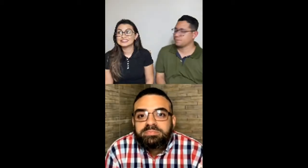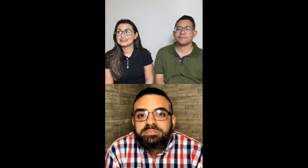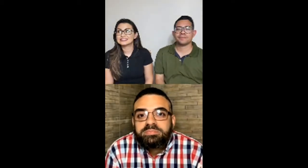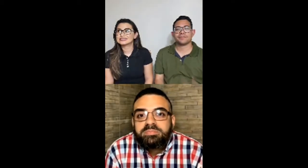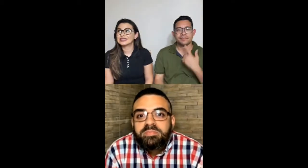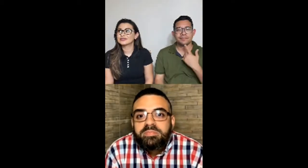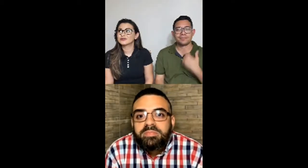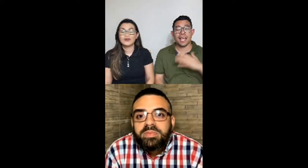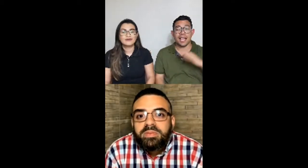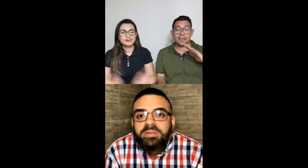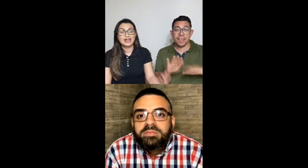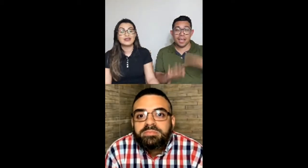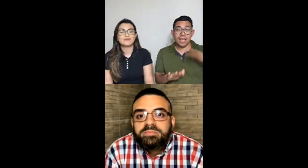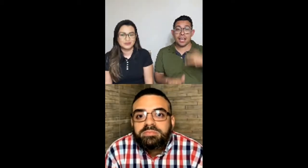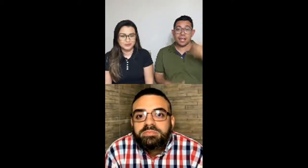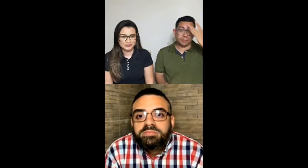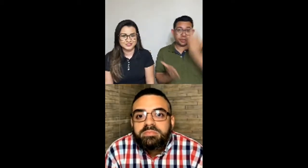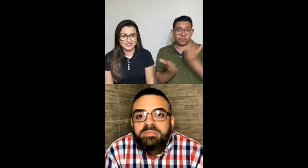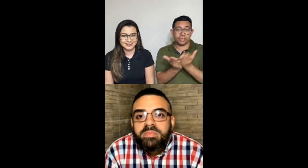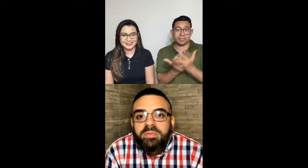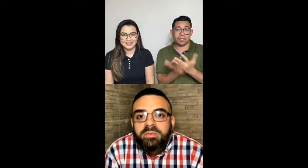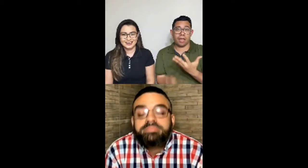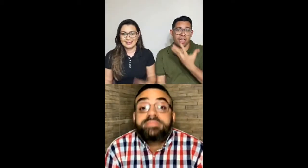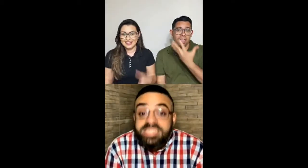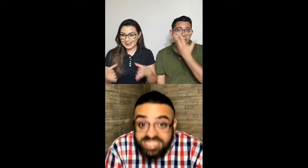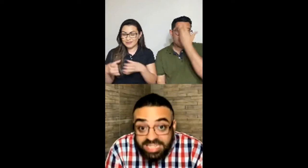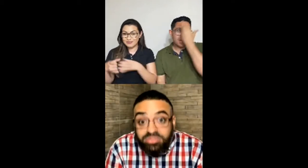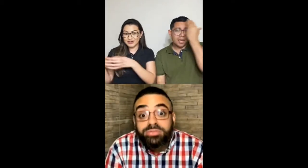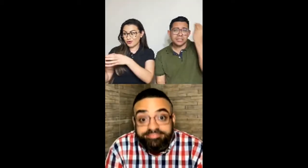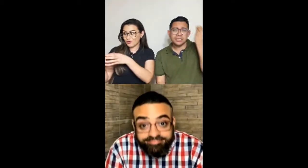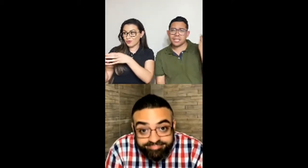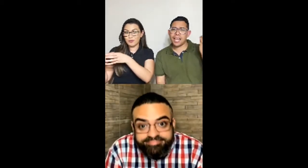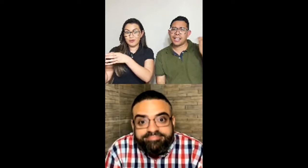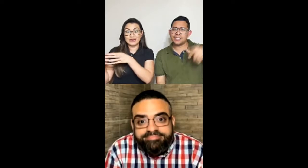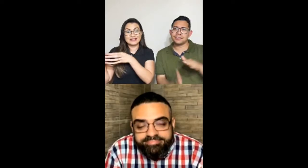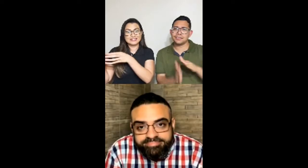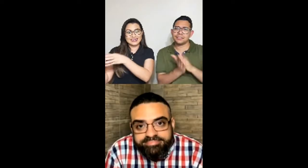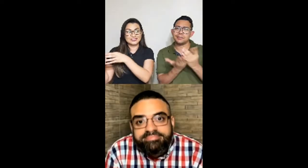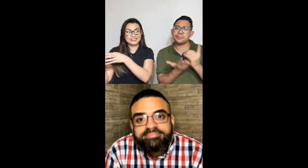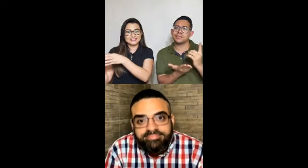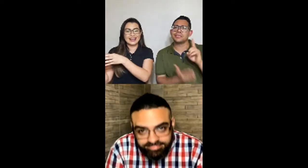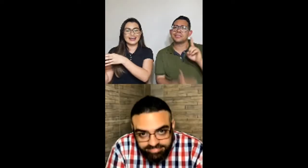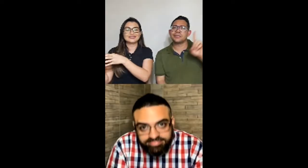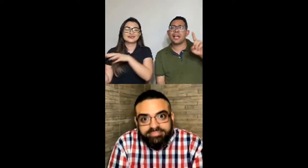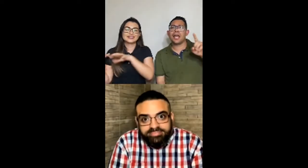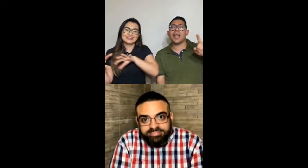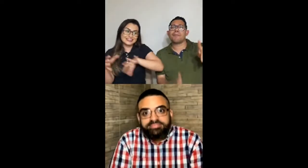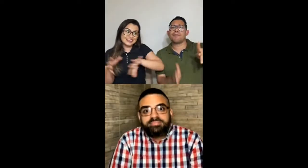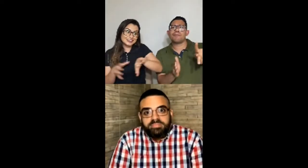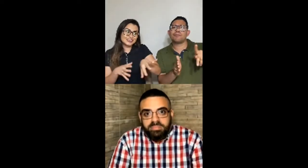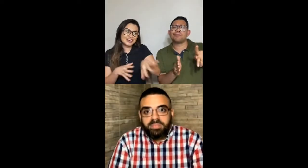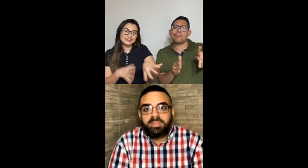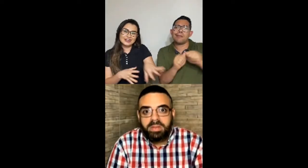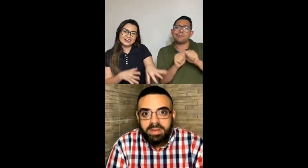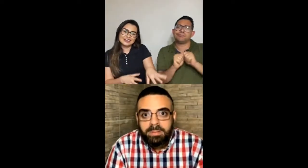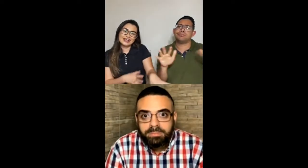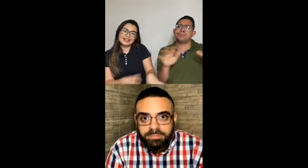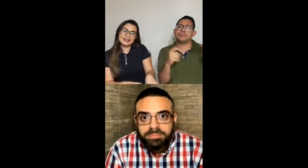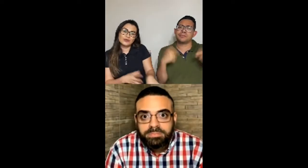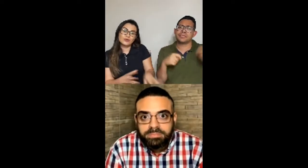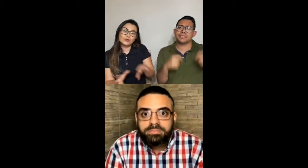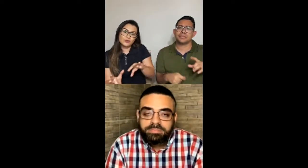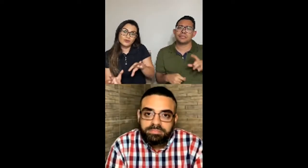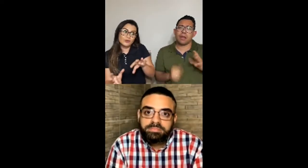vai esquecendo que o evangelho é para todos, né? E acaba ficando com um grupo ali mais elitizado e deixando ali,